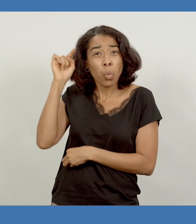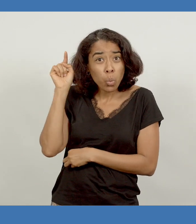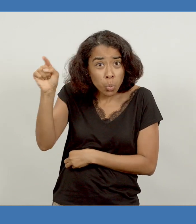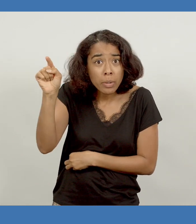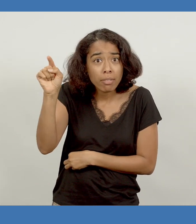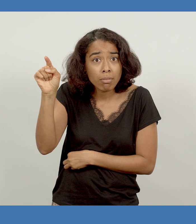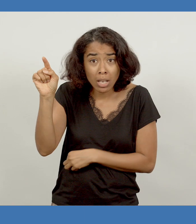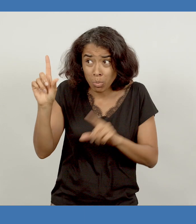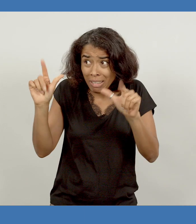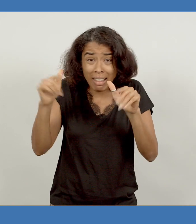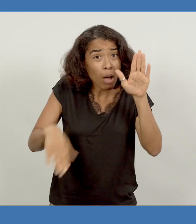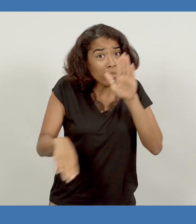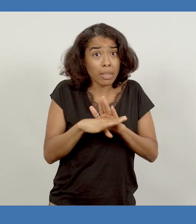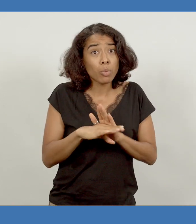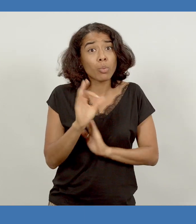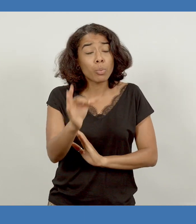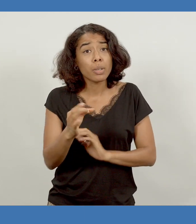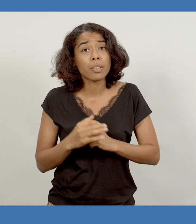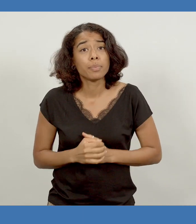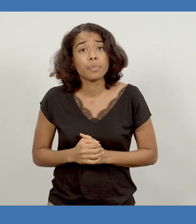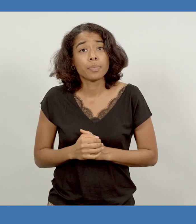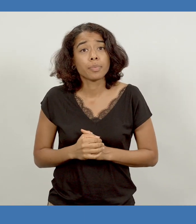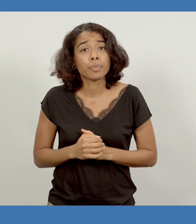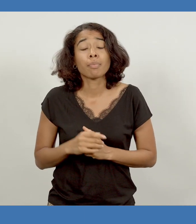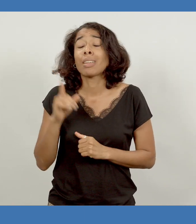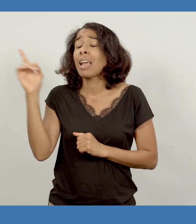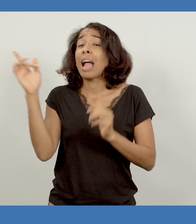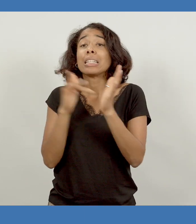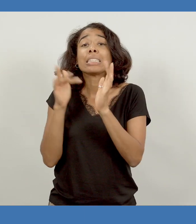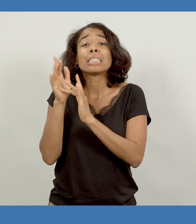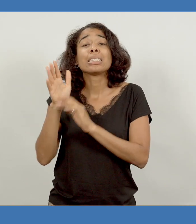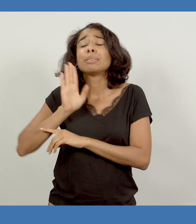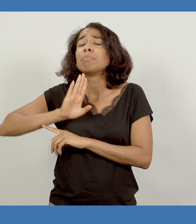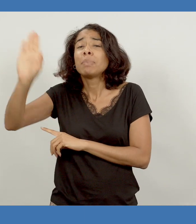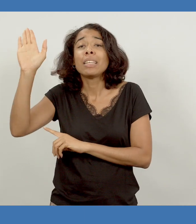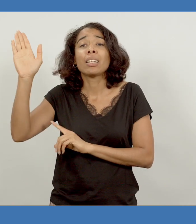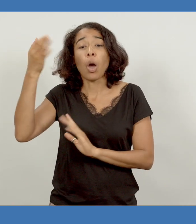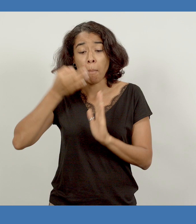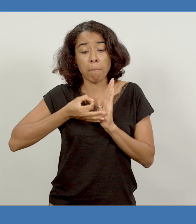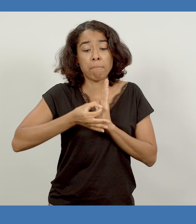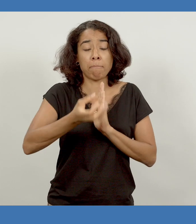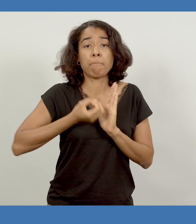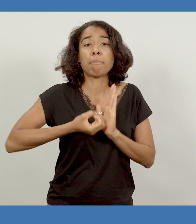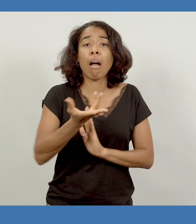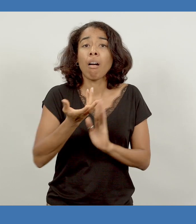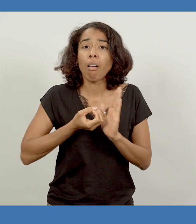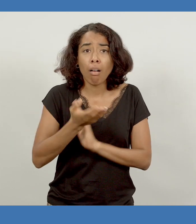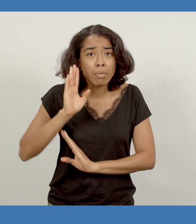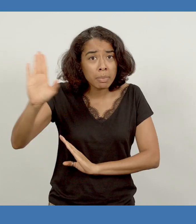nous dit l'Épître aux Romains. Bien plus, Christ est la parole de Dieu. Au commencement était la